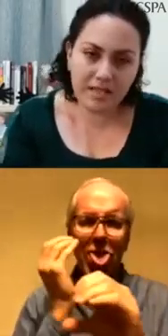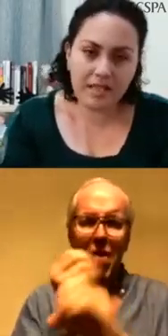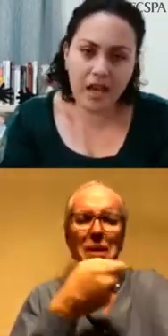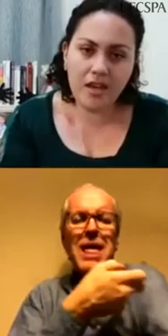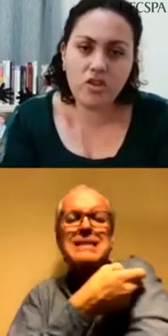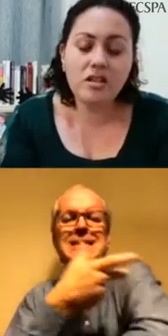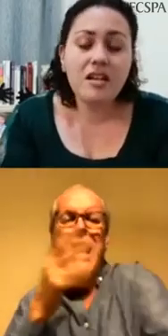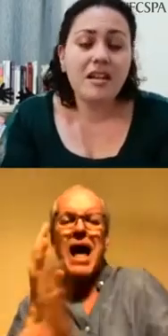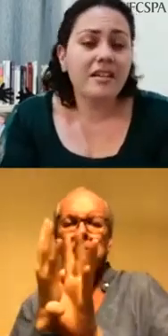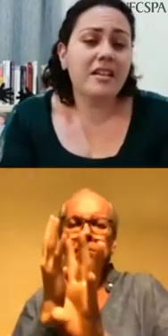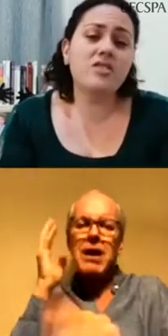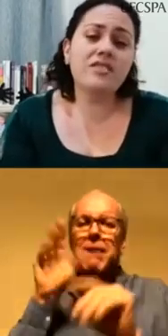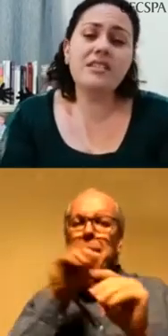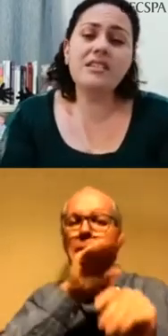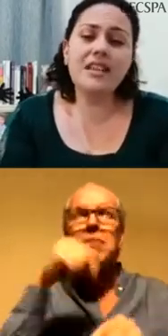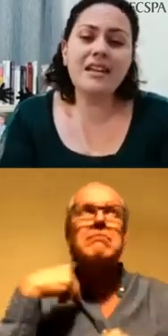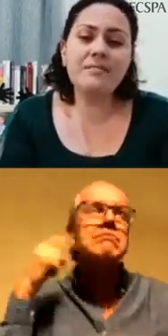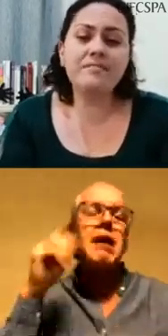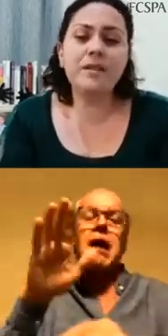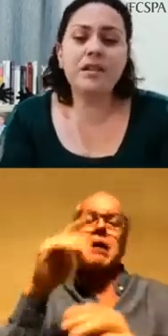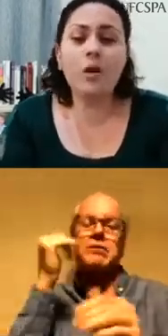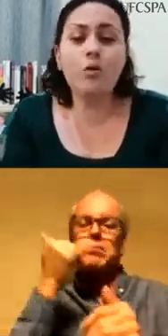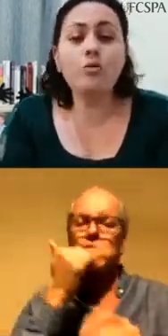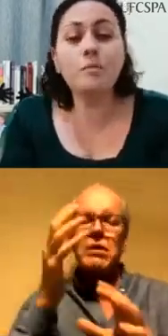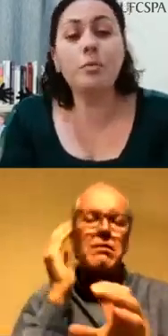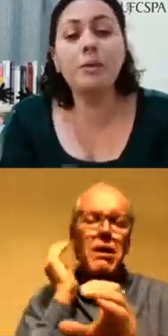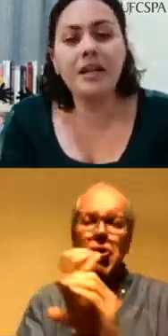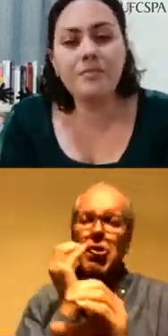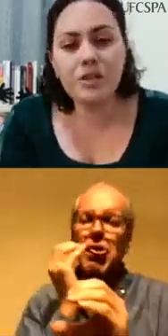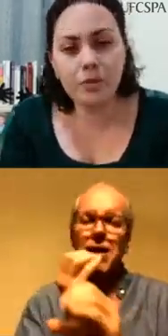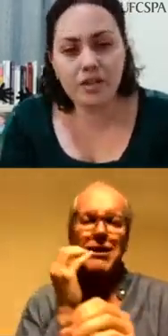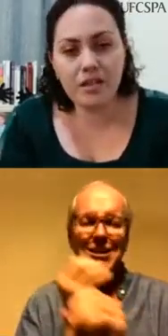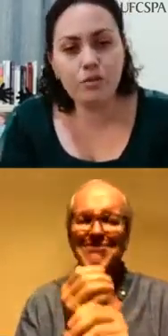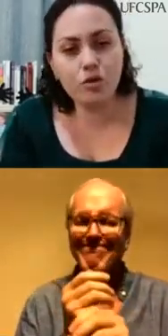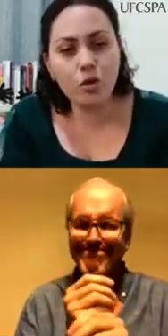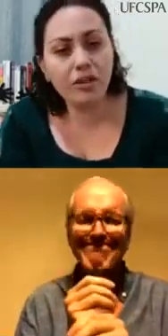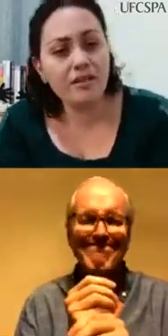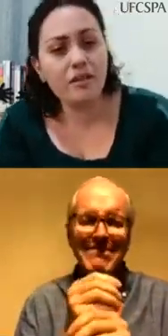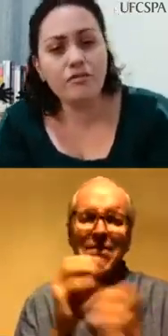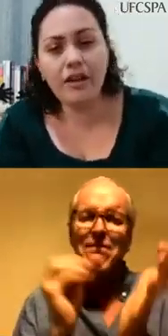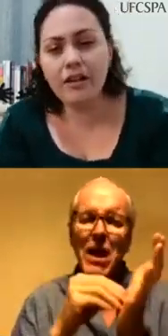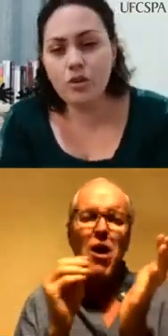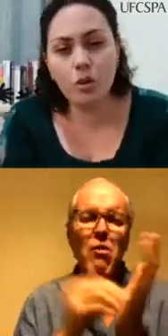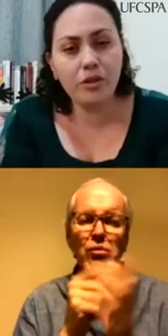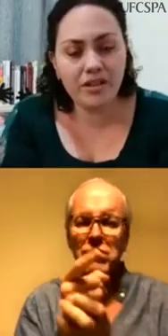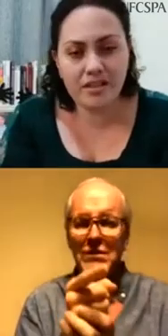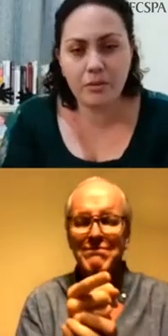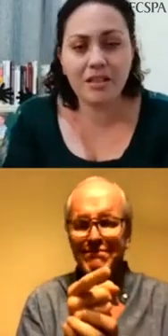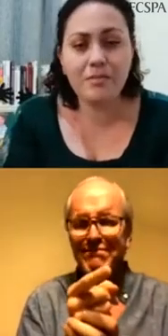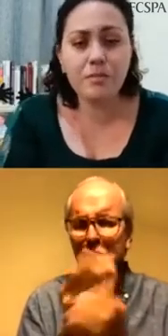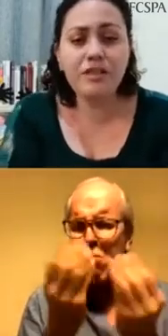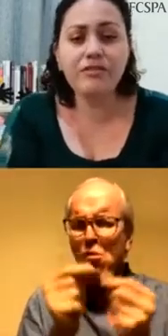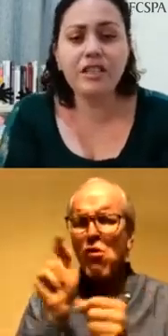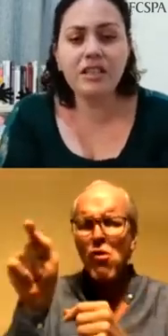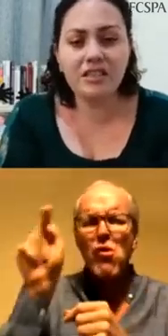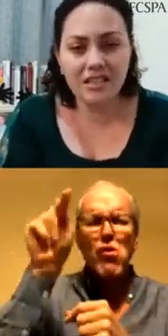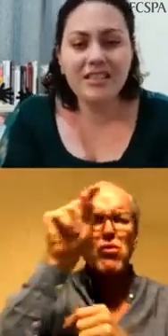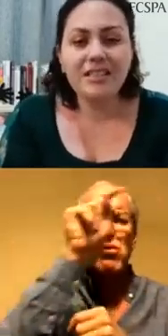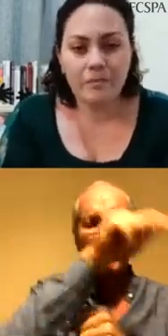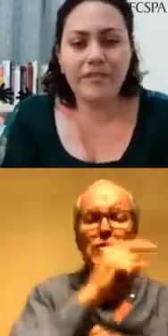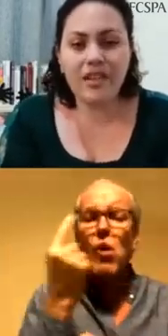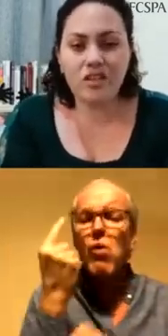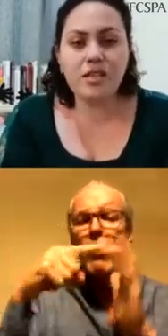sou paciente, e às vezes tem alguns problemas, por exemplo, de comunicação, falha de comunicação, até mesmo na